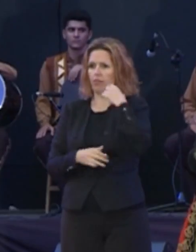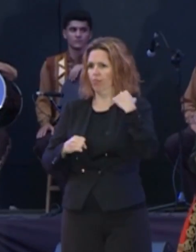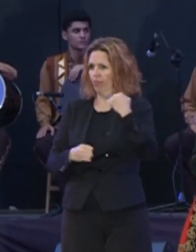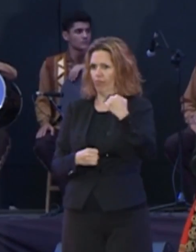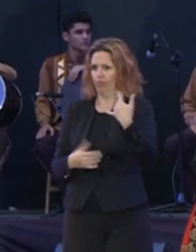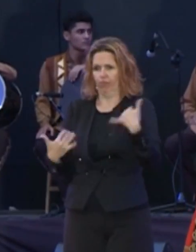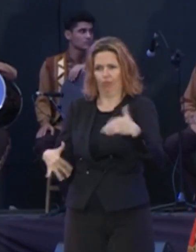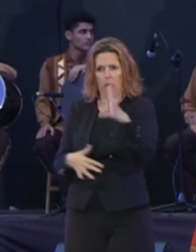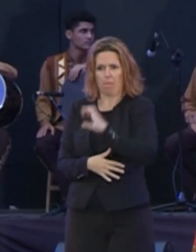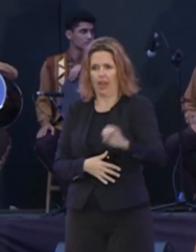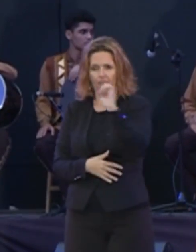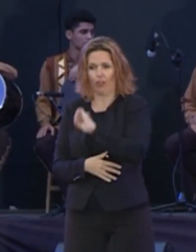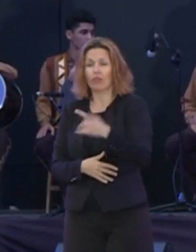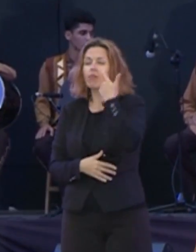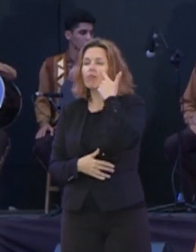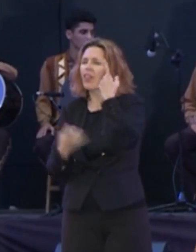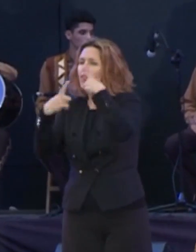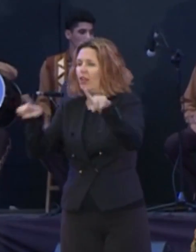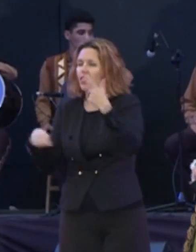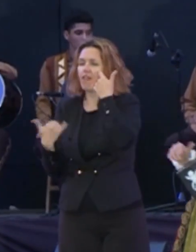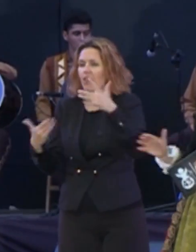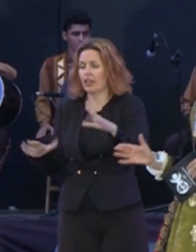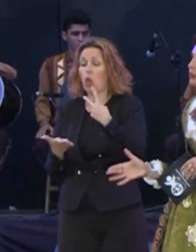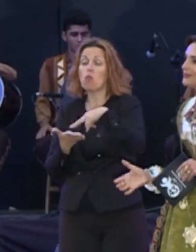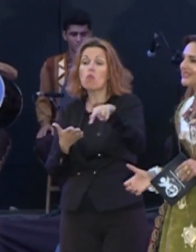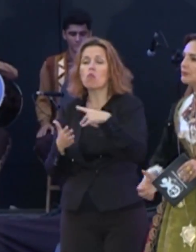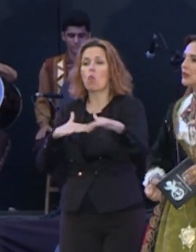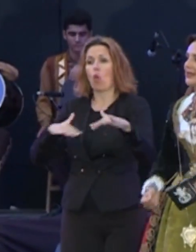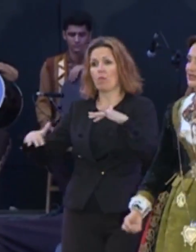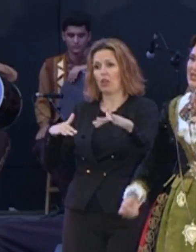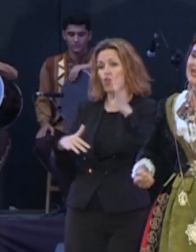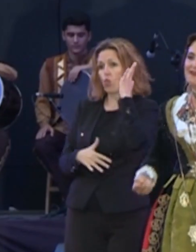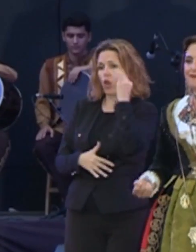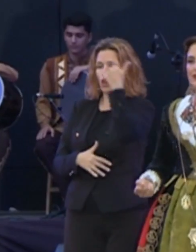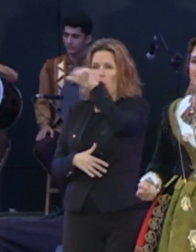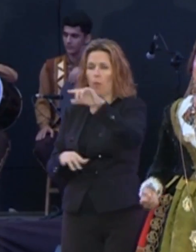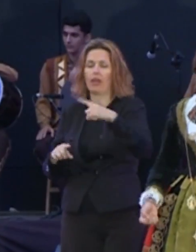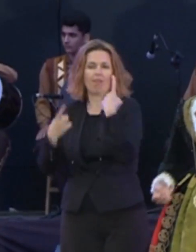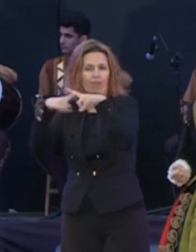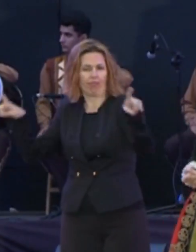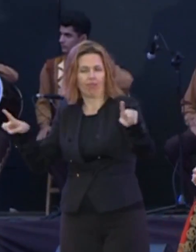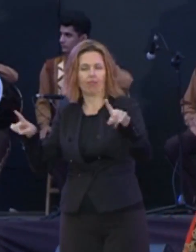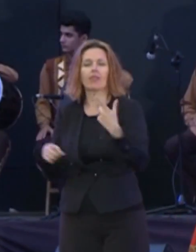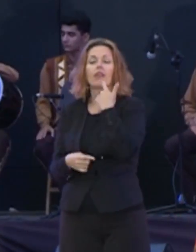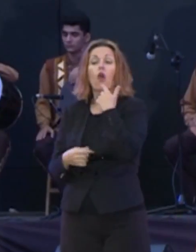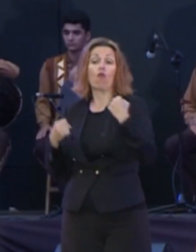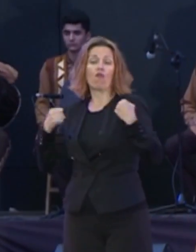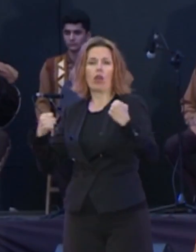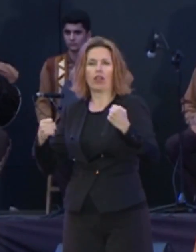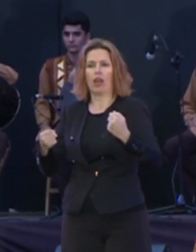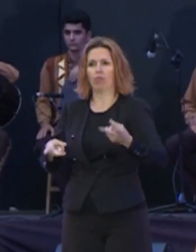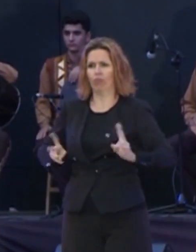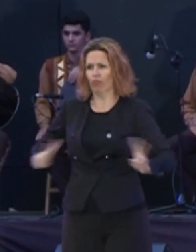impactantes. Fíjense ustedes en la diferenciación de movimientos entre hombres y mujeres, la fuerza, lo vibrante de